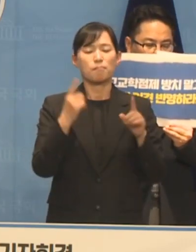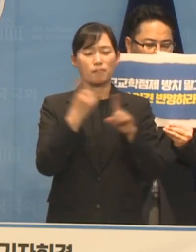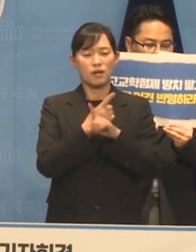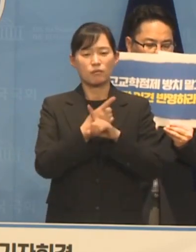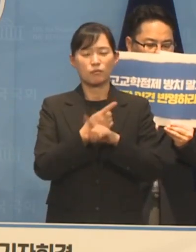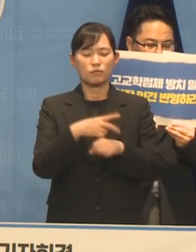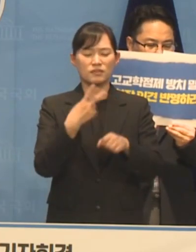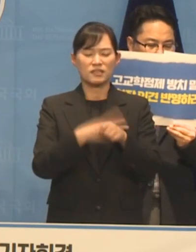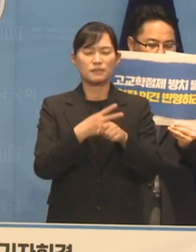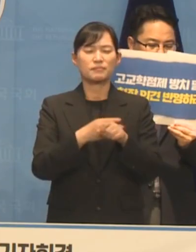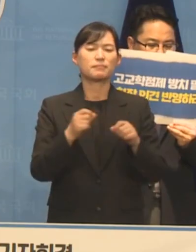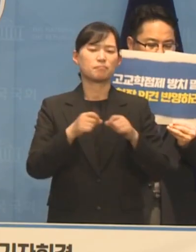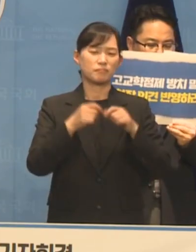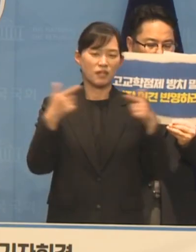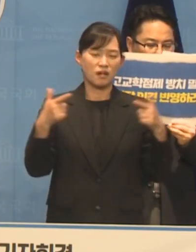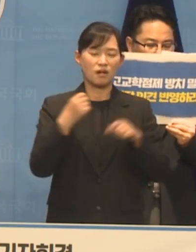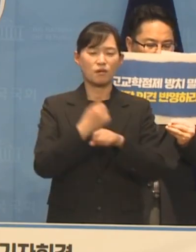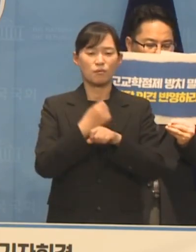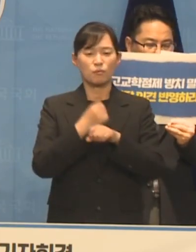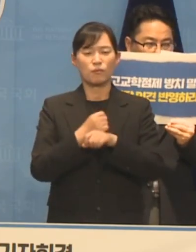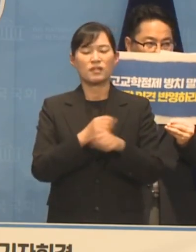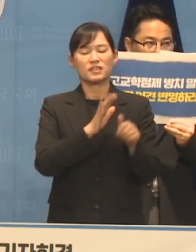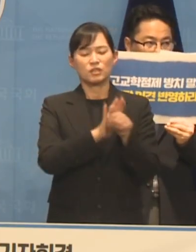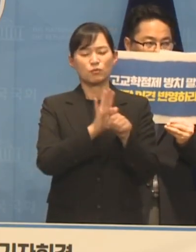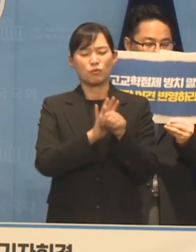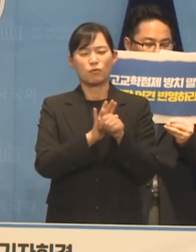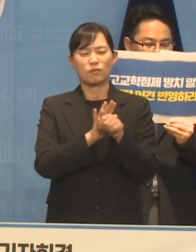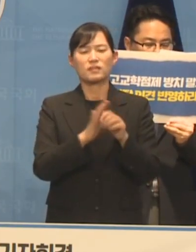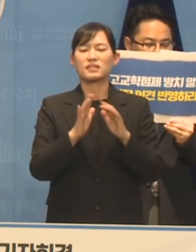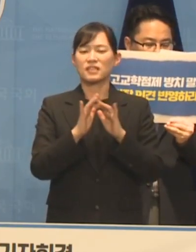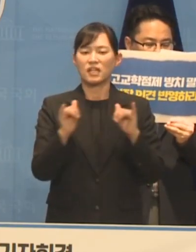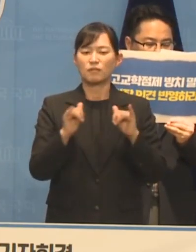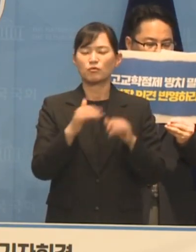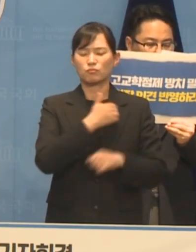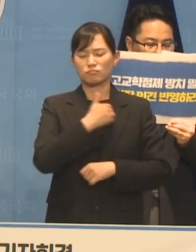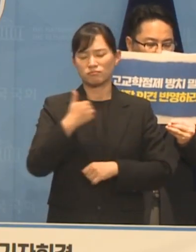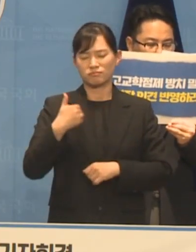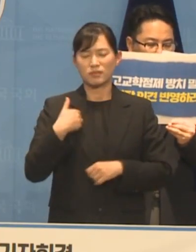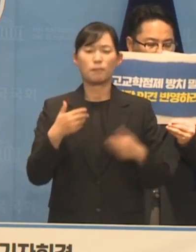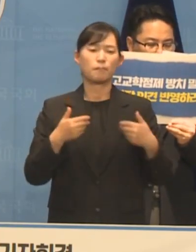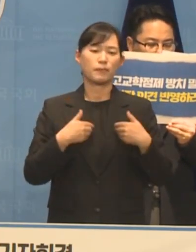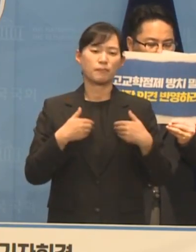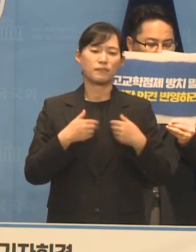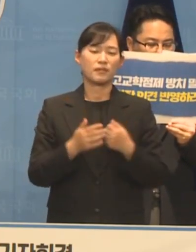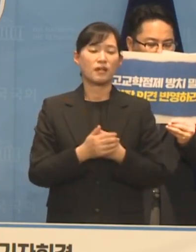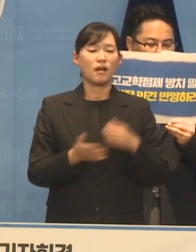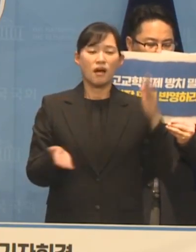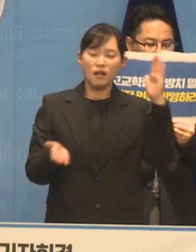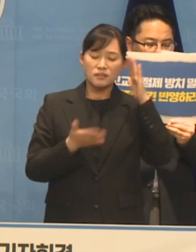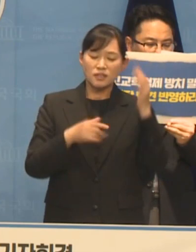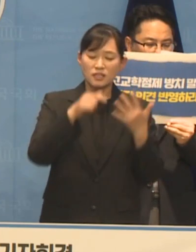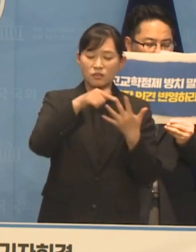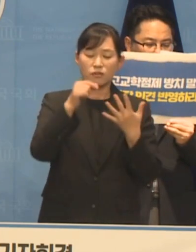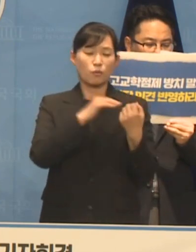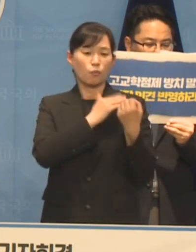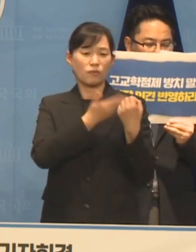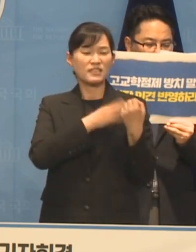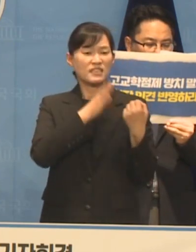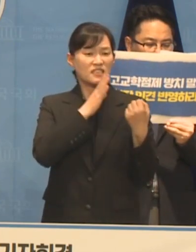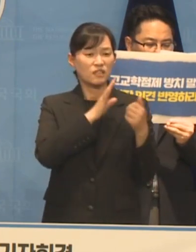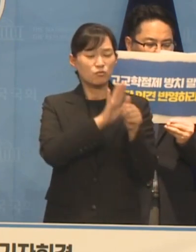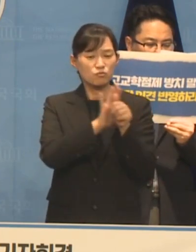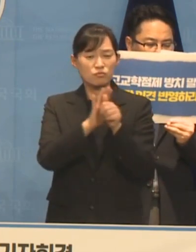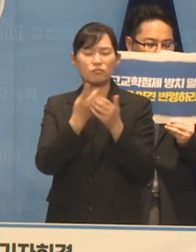교원 증원과 진로 설계 지원 인력을 충분히 갖춰 나가야 합니다. 학생의 선택권을 실질적으로